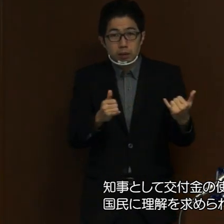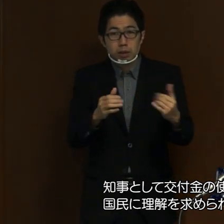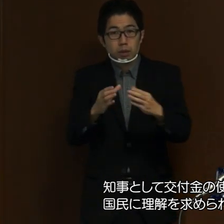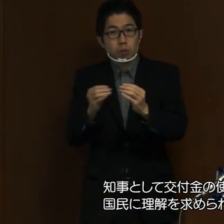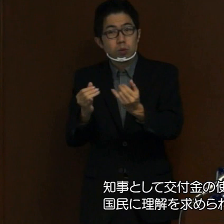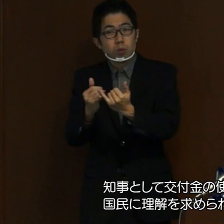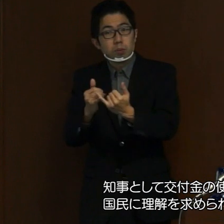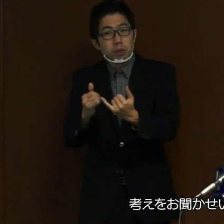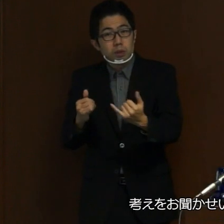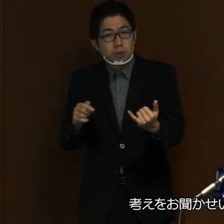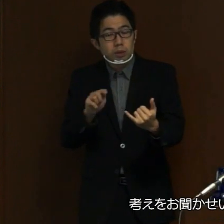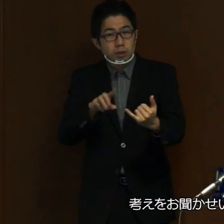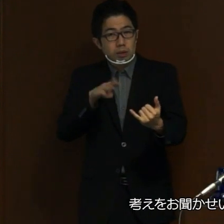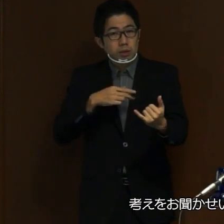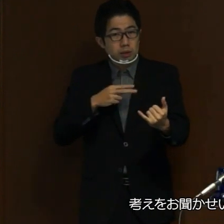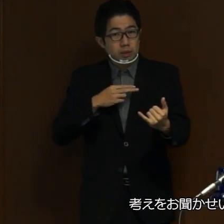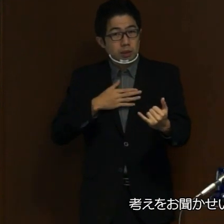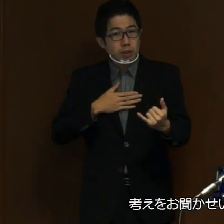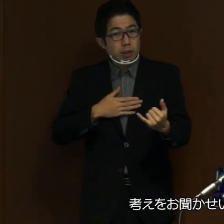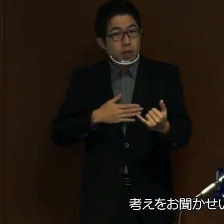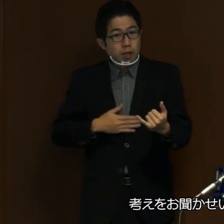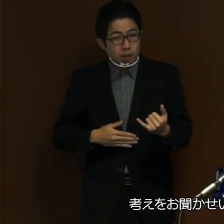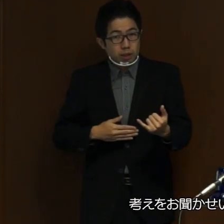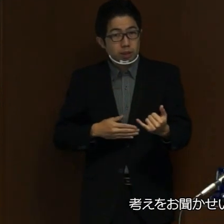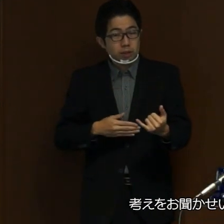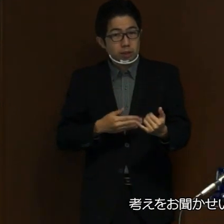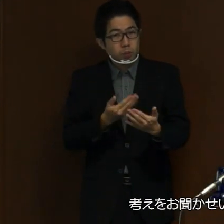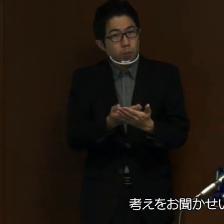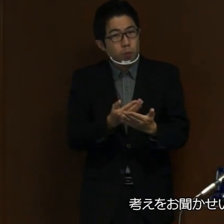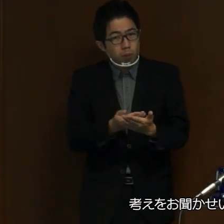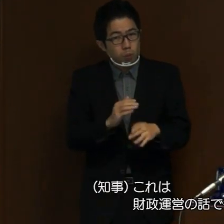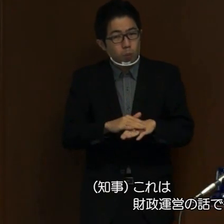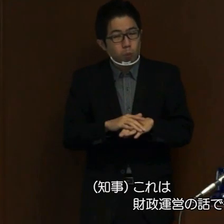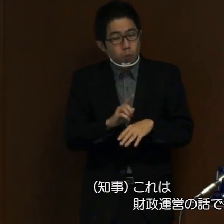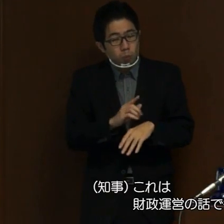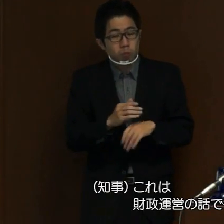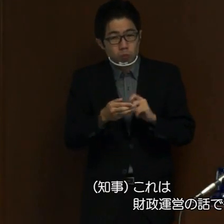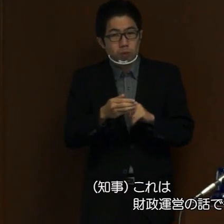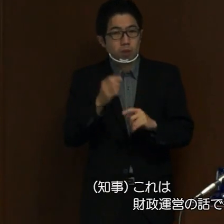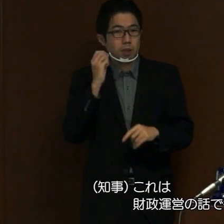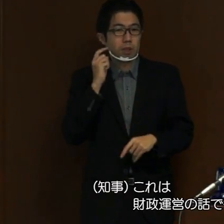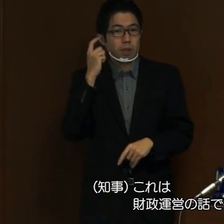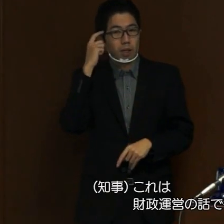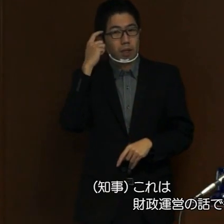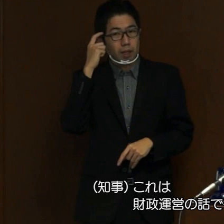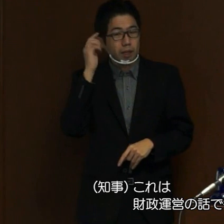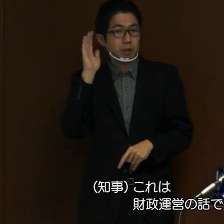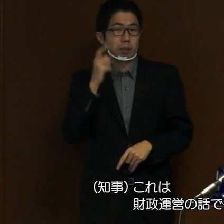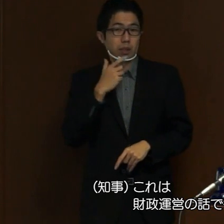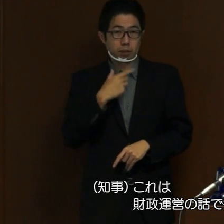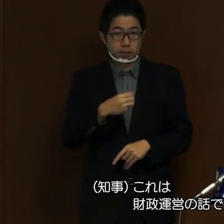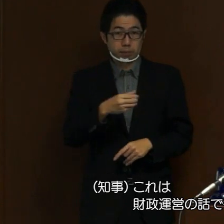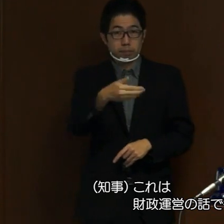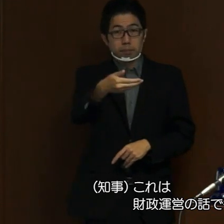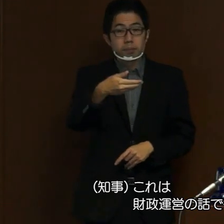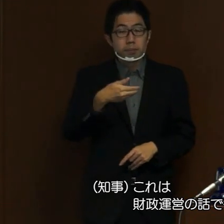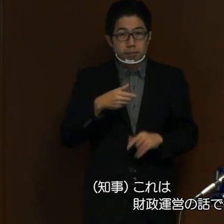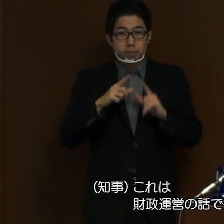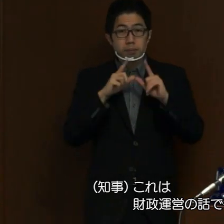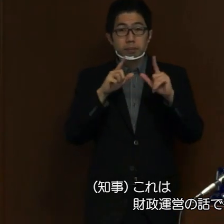求められるかというところで考えを聞かせていただけますか。 そうですね、これは財政運営の話でもあるんですけれども、